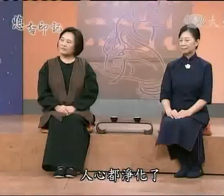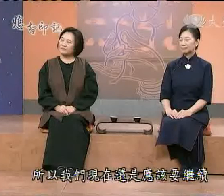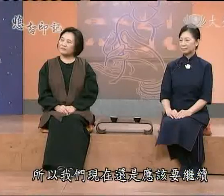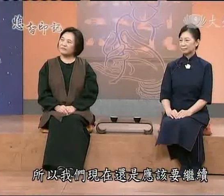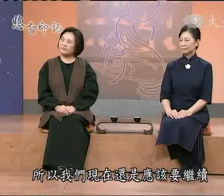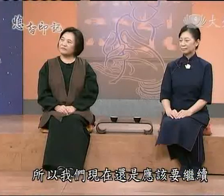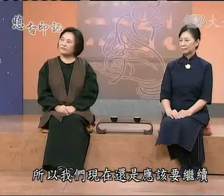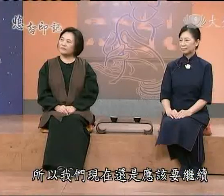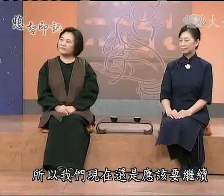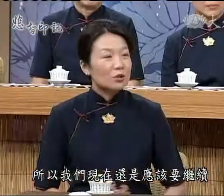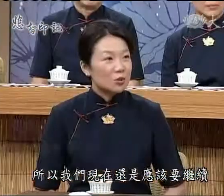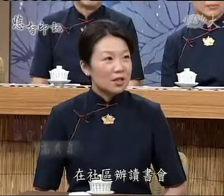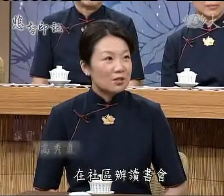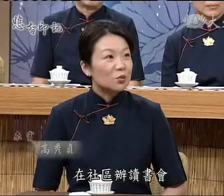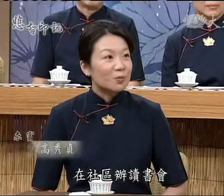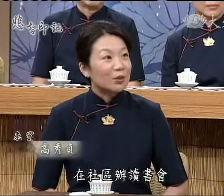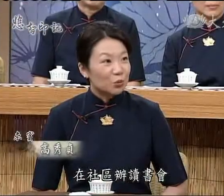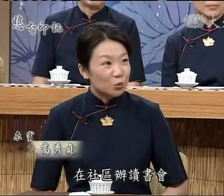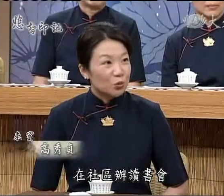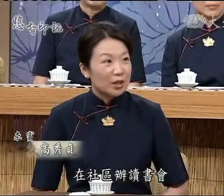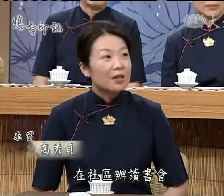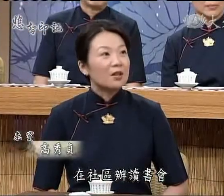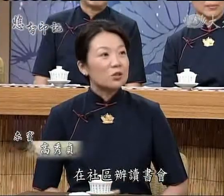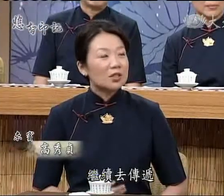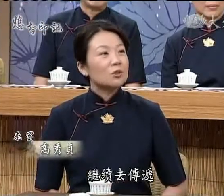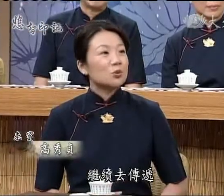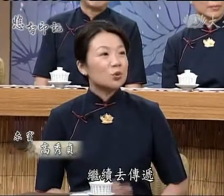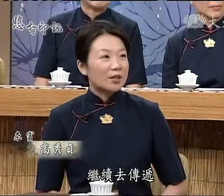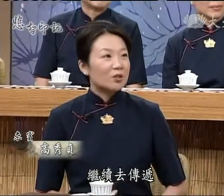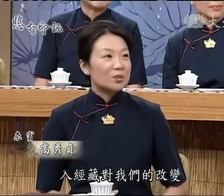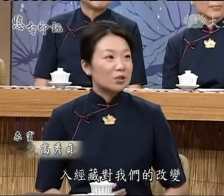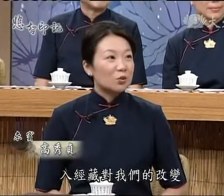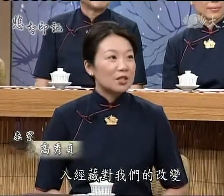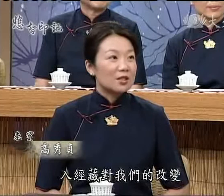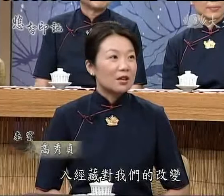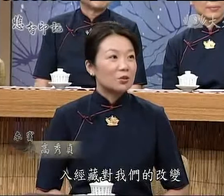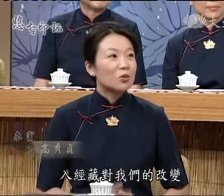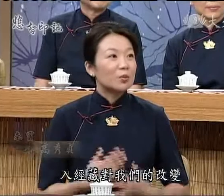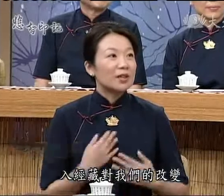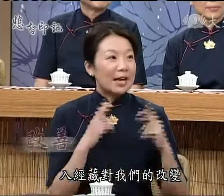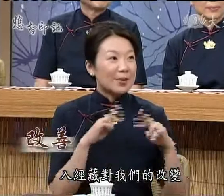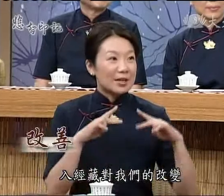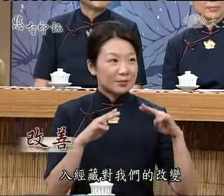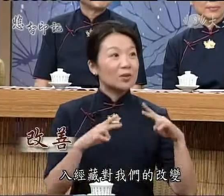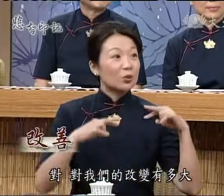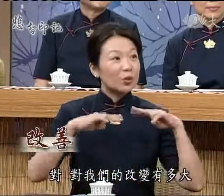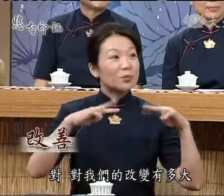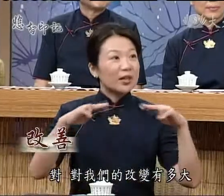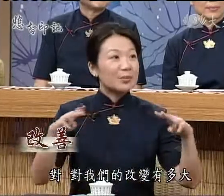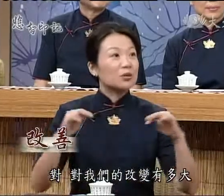了。 所以我们现在还是应该要继续在社区办读书会，继续去传递我们这个入经藏啊，对我们的改变，对我们的改变有